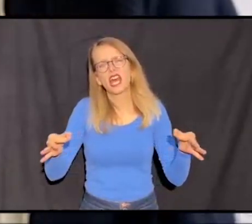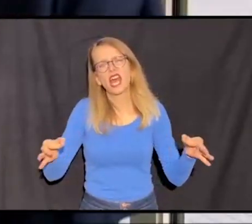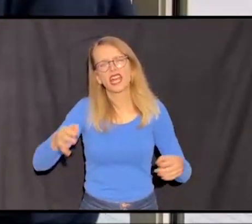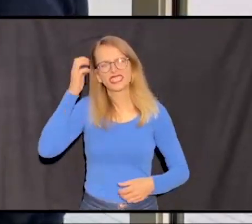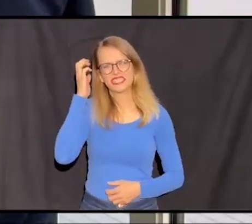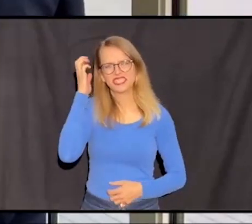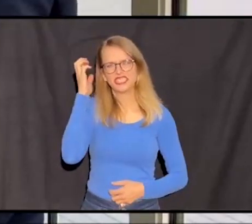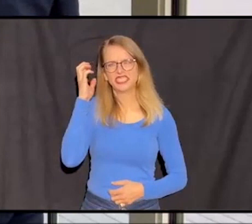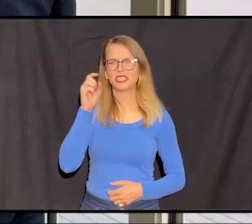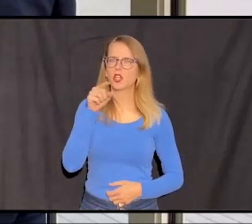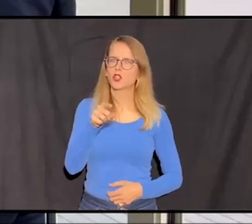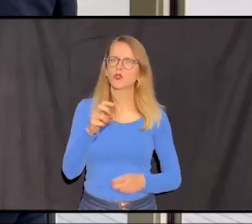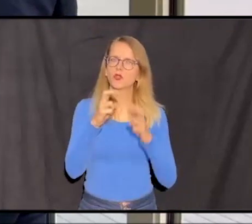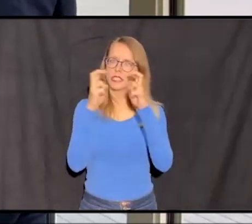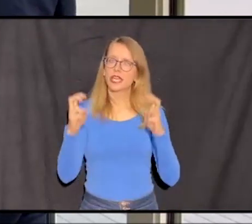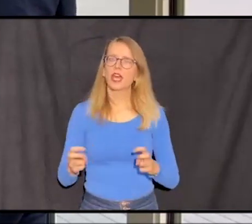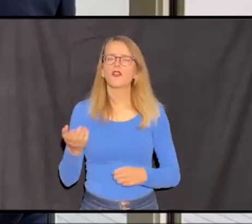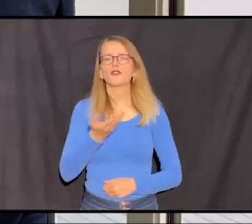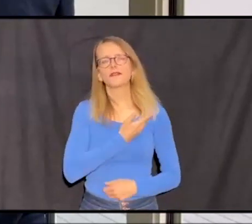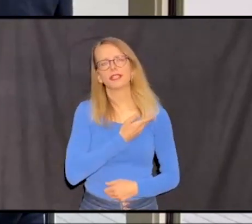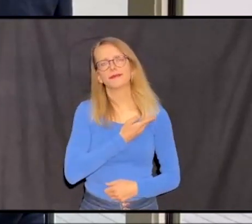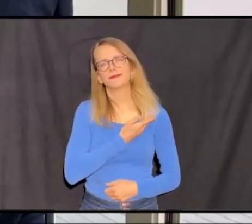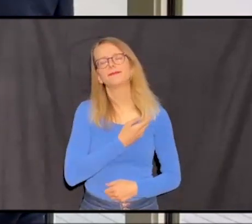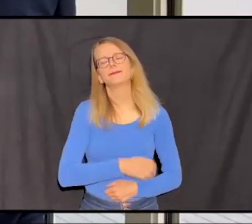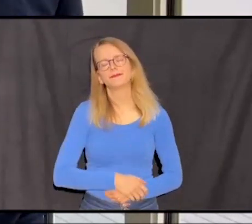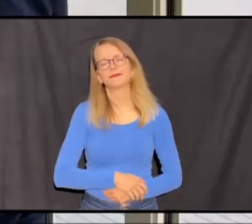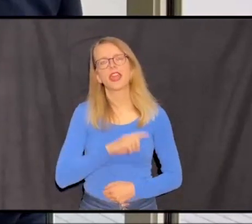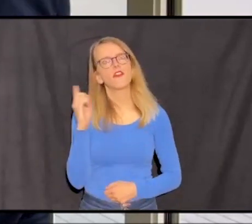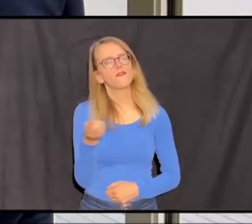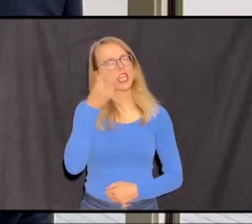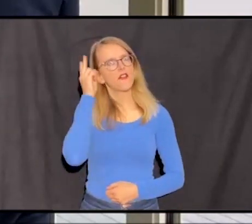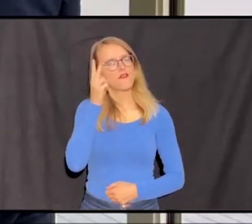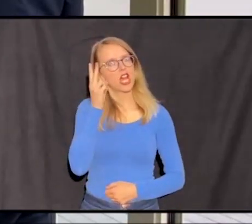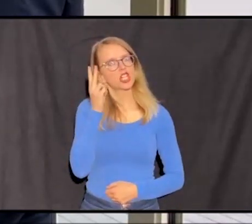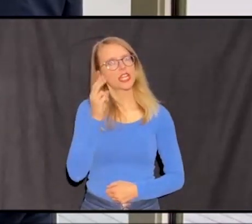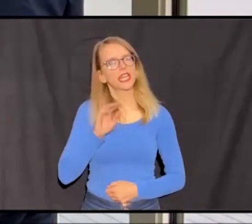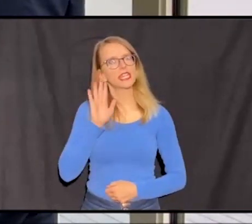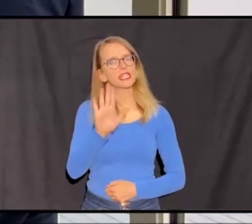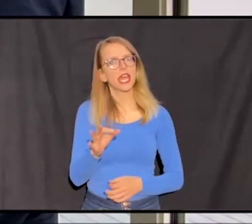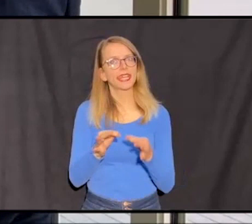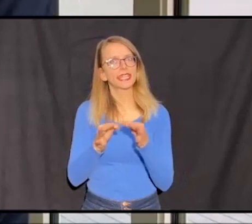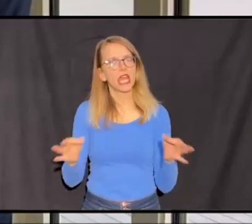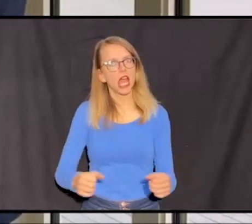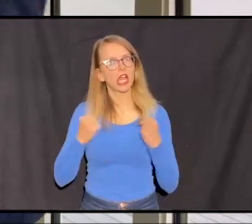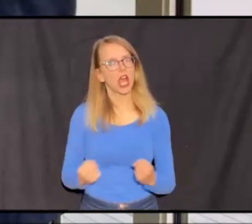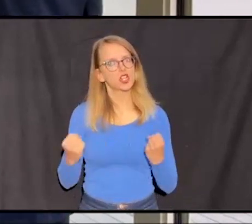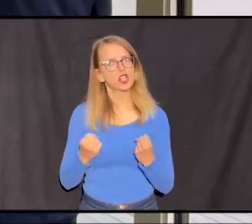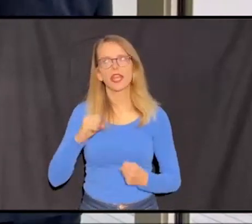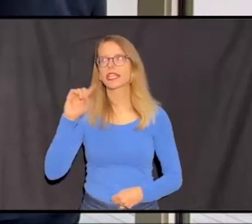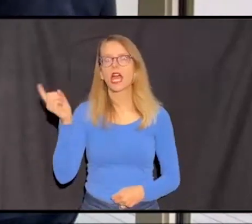sie hatten einen langen tag sind genervt und wollen einfach nach hause wir haben es verstanden